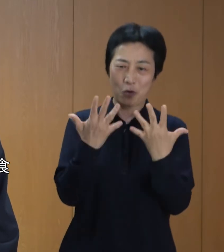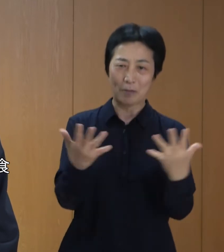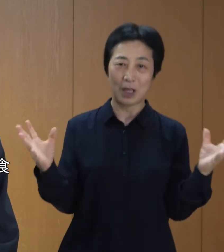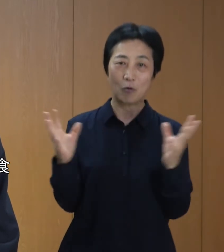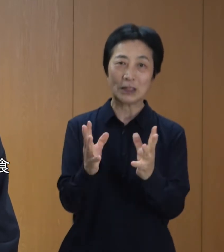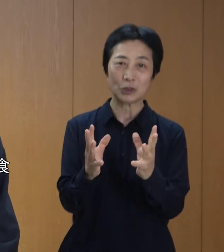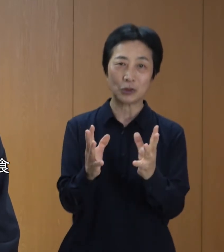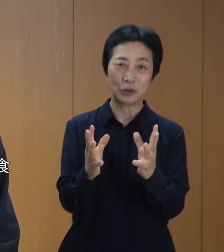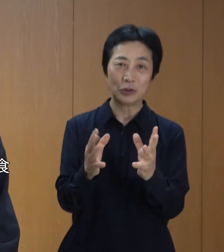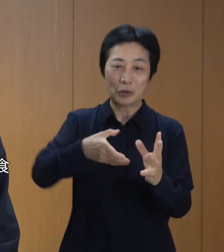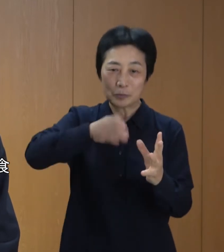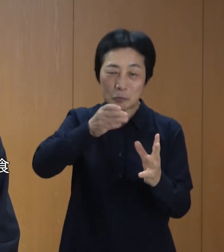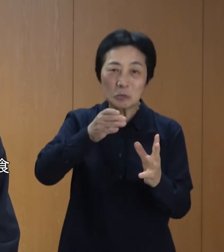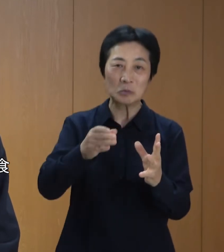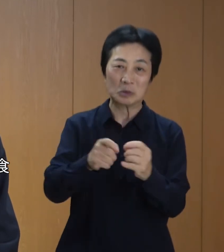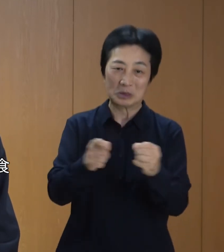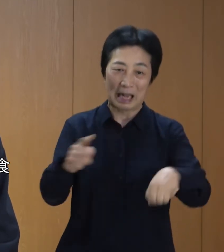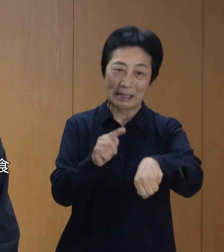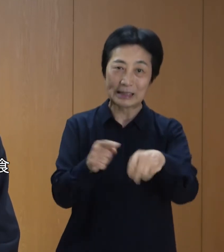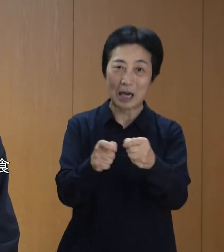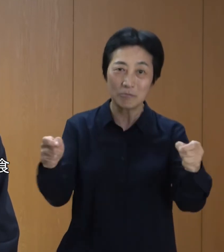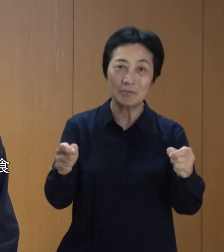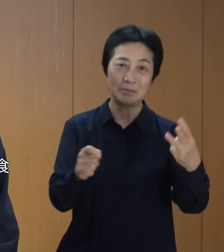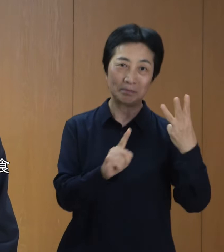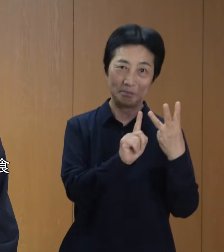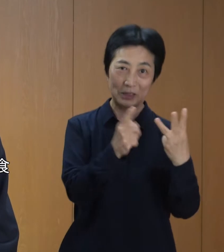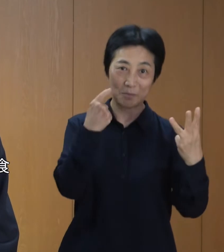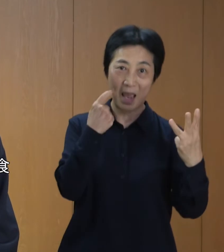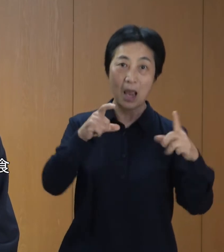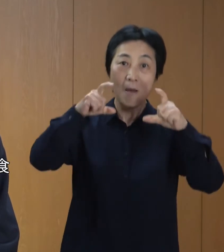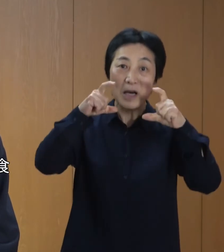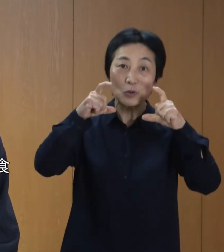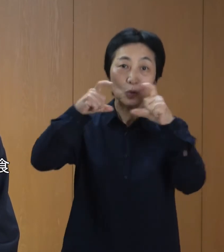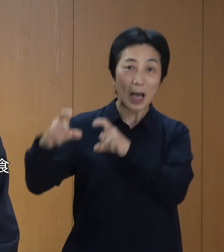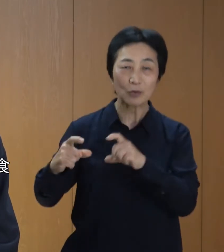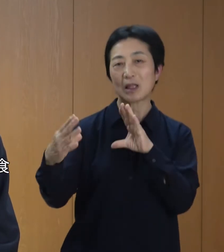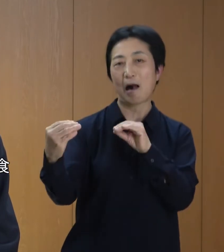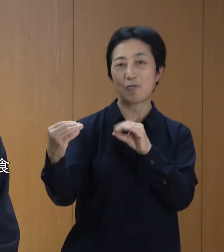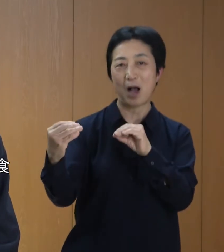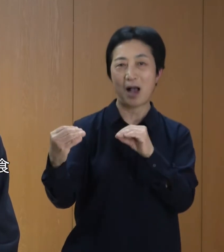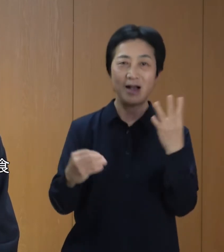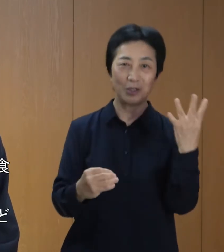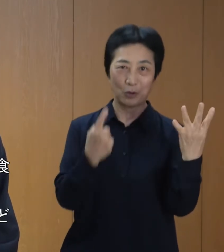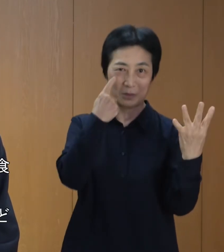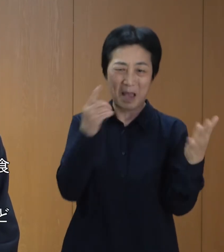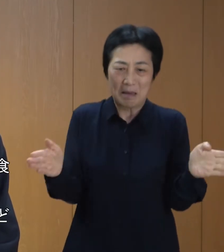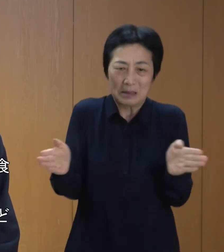食、3つはマスクなしでの会話、4つは狭い空間での共同生